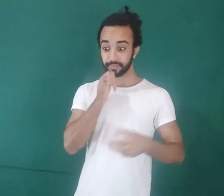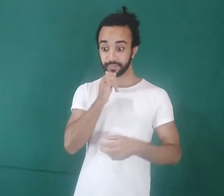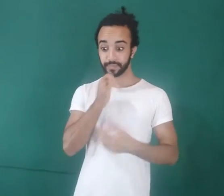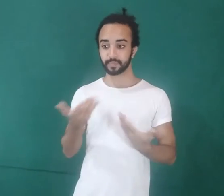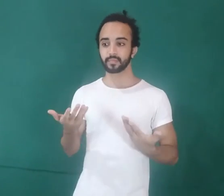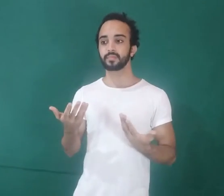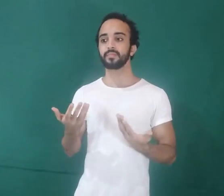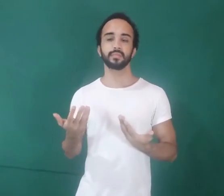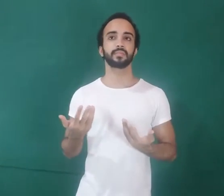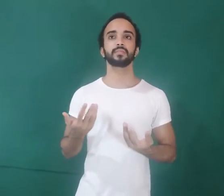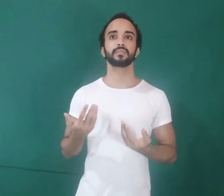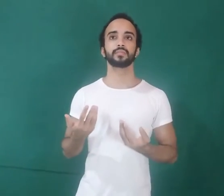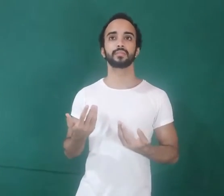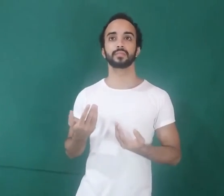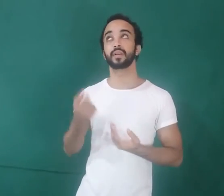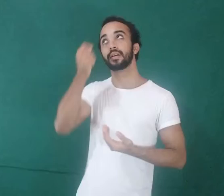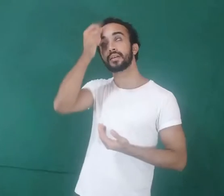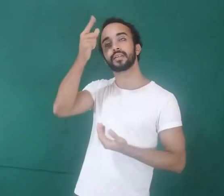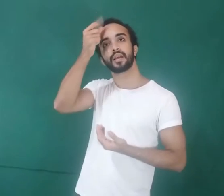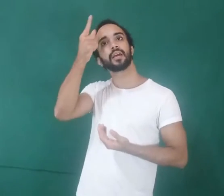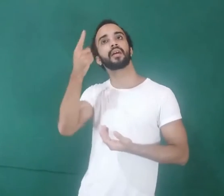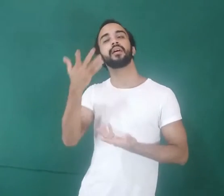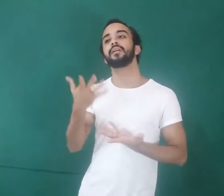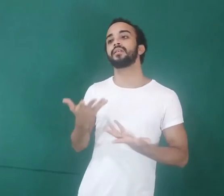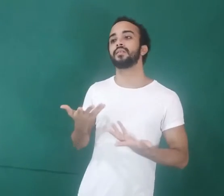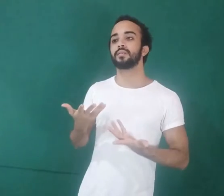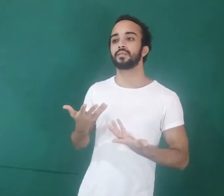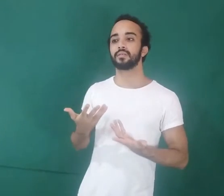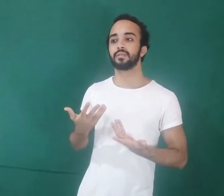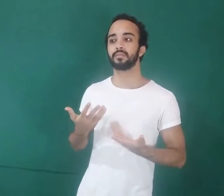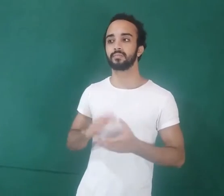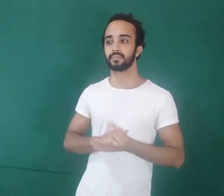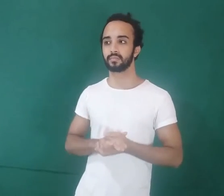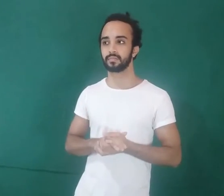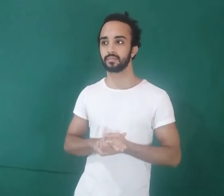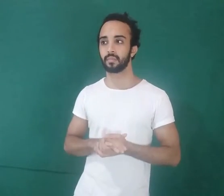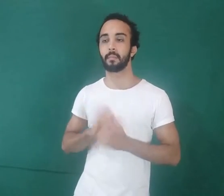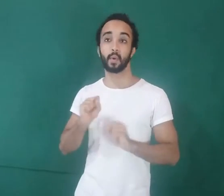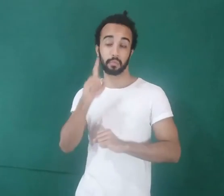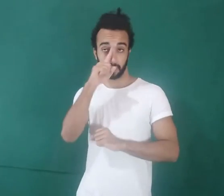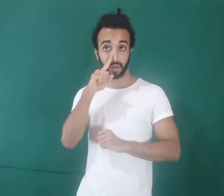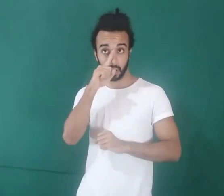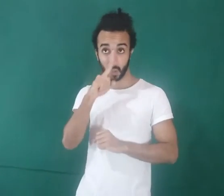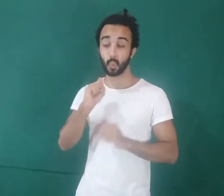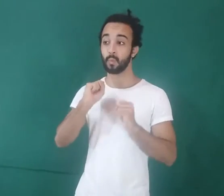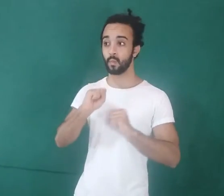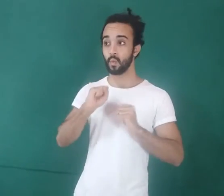dentro da ideia do que pode ser o risco, a perseguição cultural, eu fico